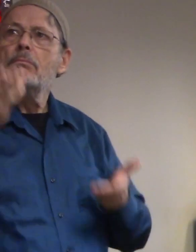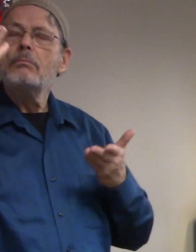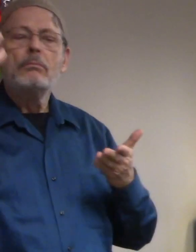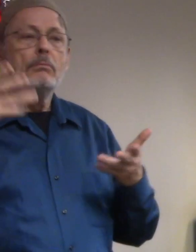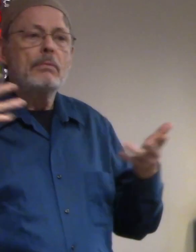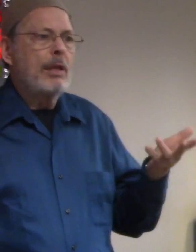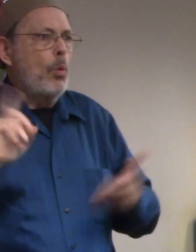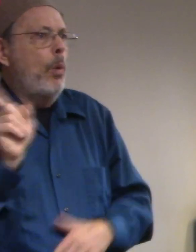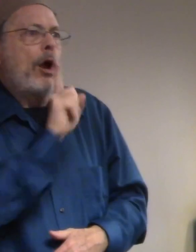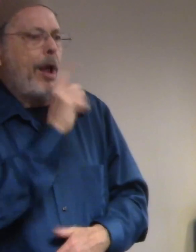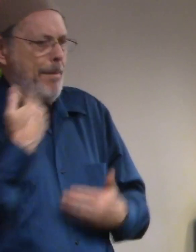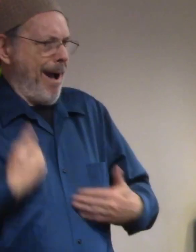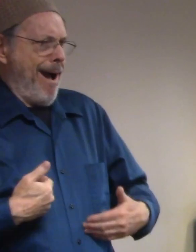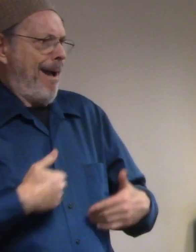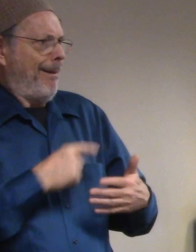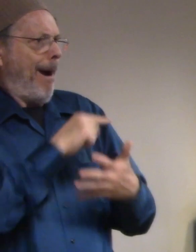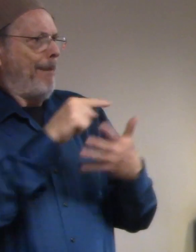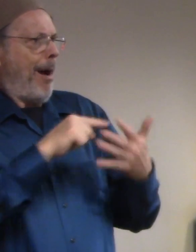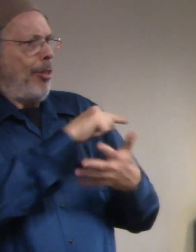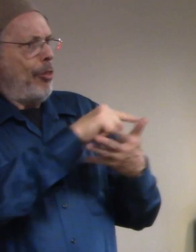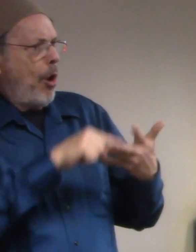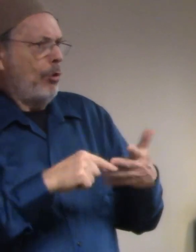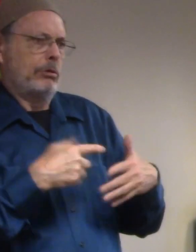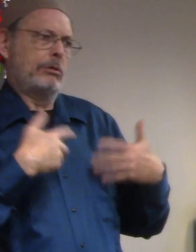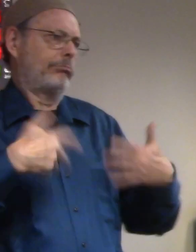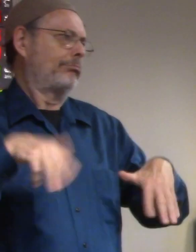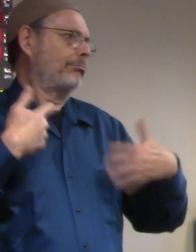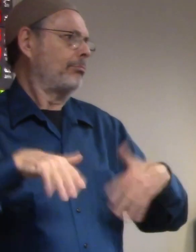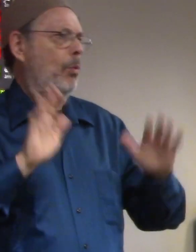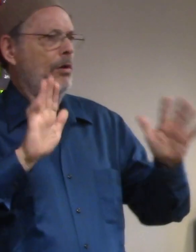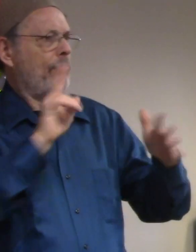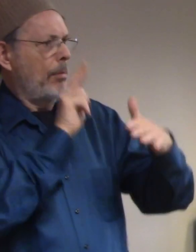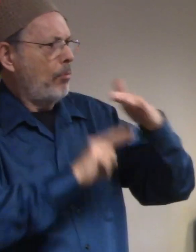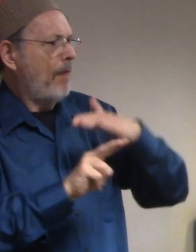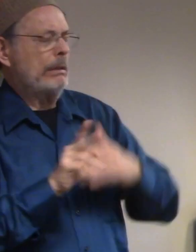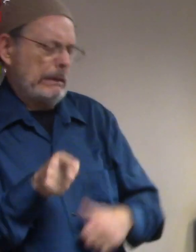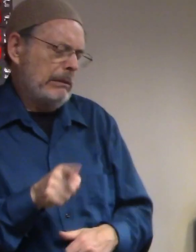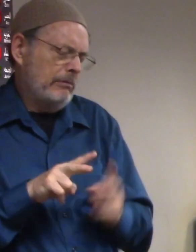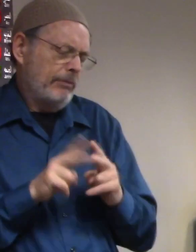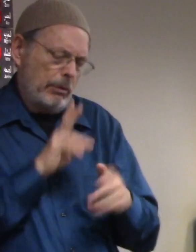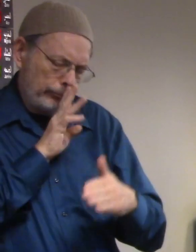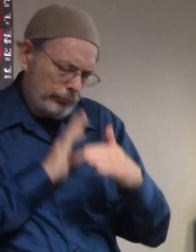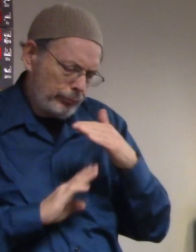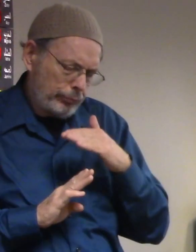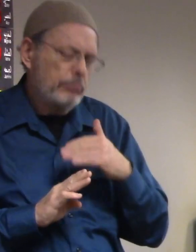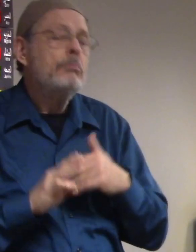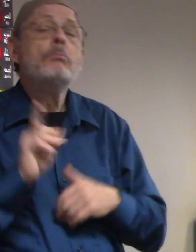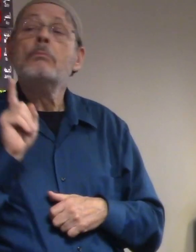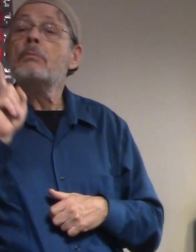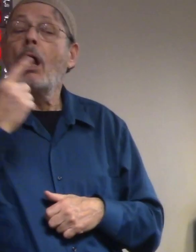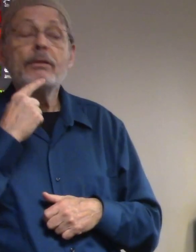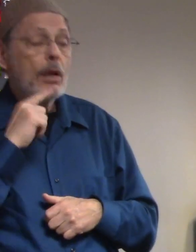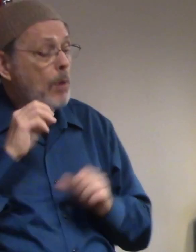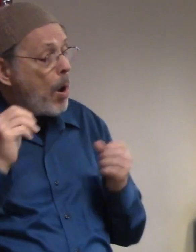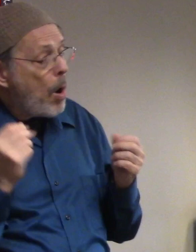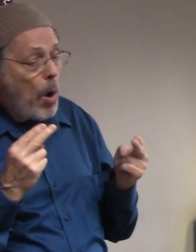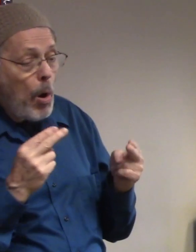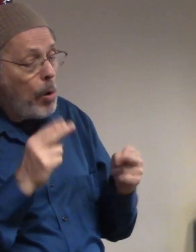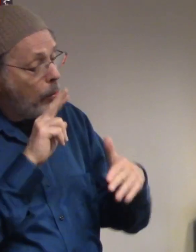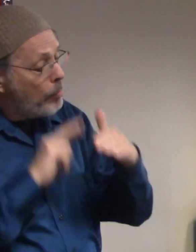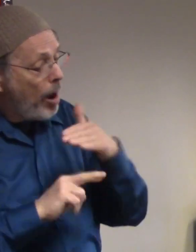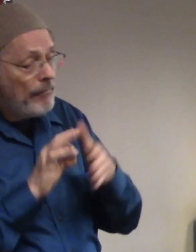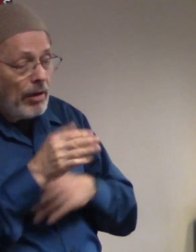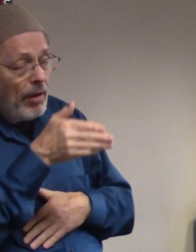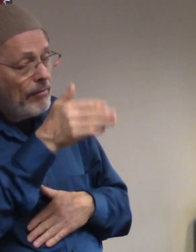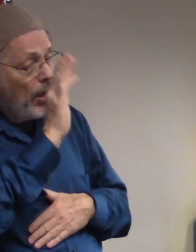مِنْ هَوْلَا. Then where am I amongst these people? Where am I? Out of his humility, Allah subhanahu wa ta'ala says, Ya Rasulullah, إِن